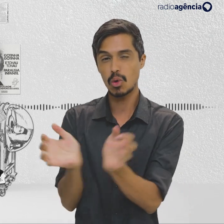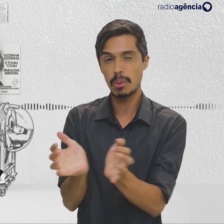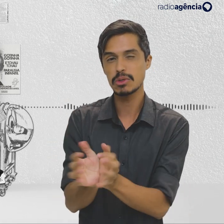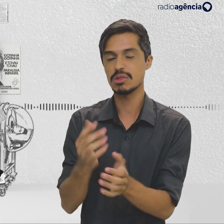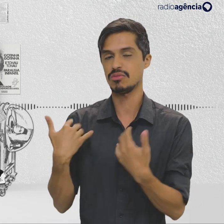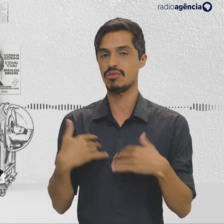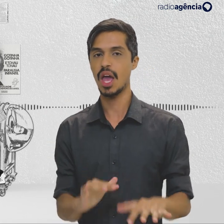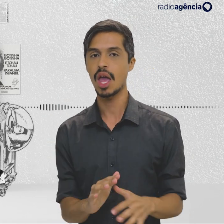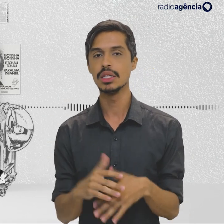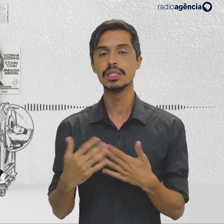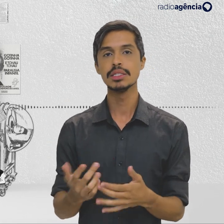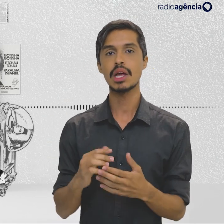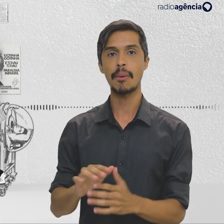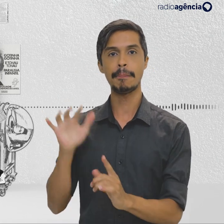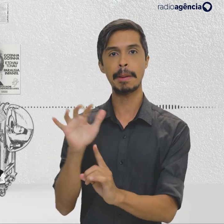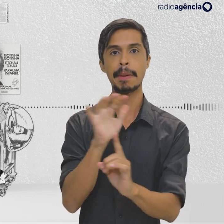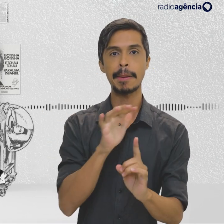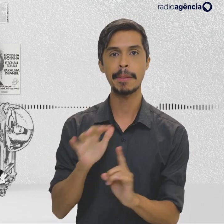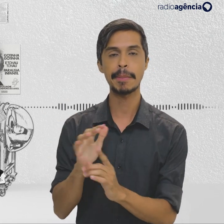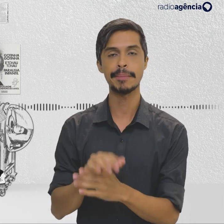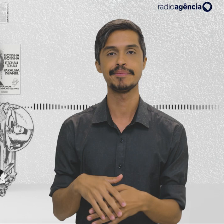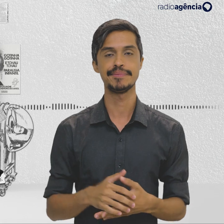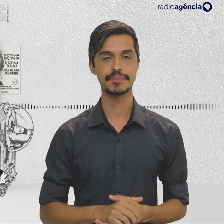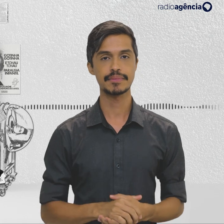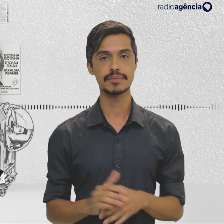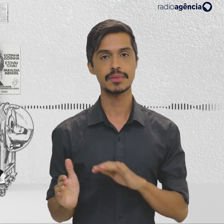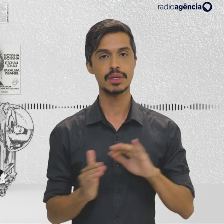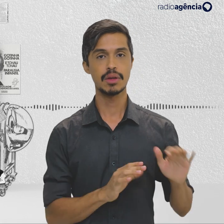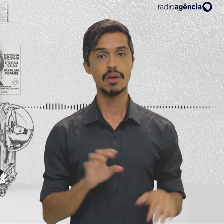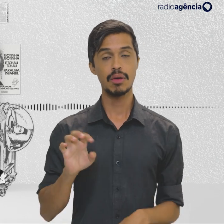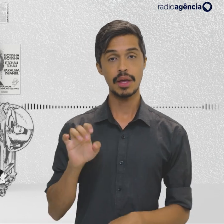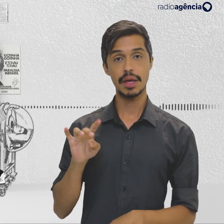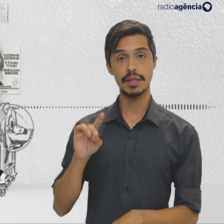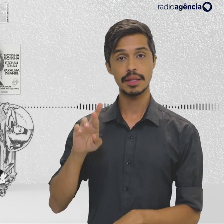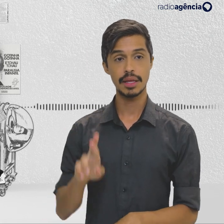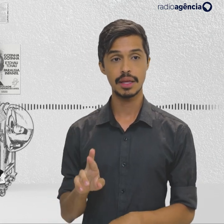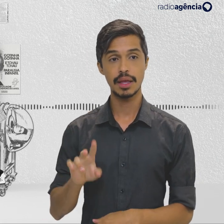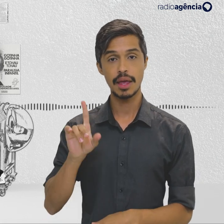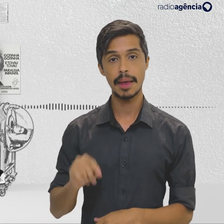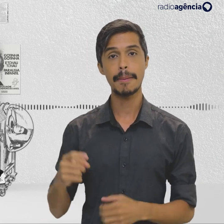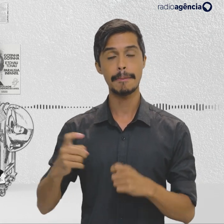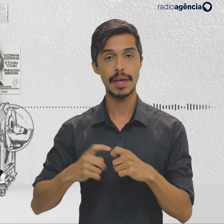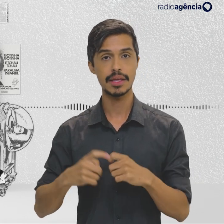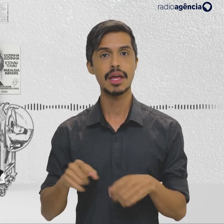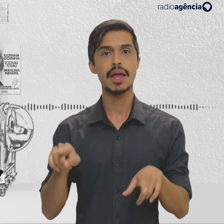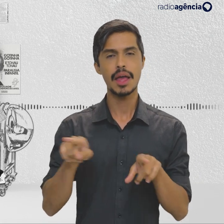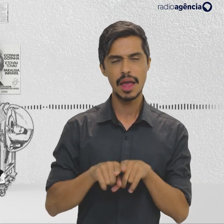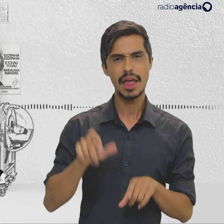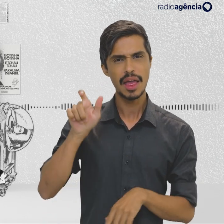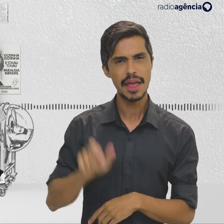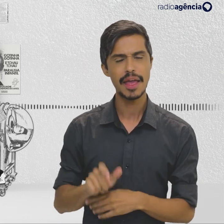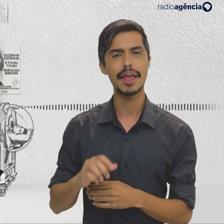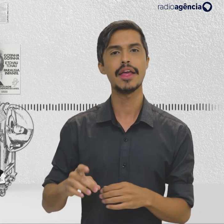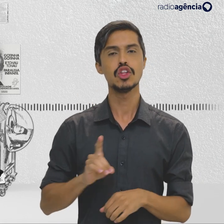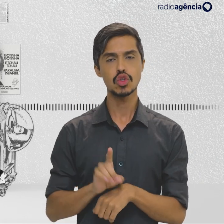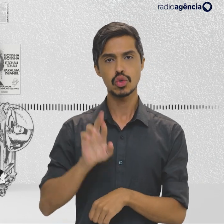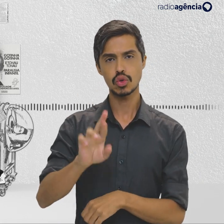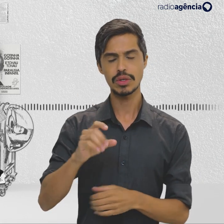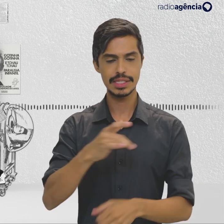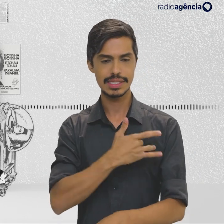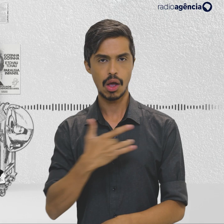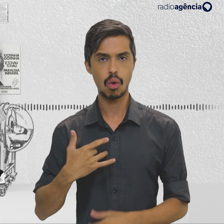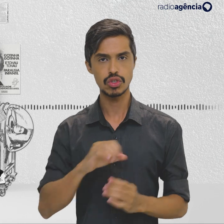efeitos sério nas coberturas vacinais no Brasil o edder é médico infectologista e Doutor em saúde